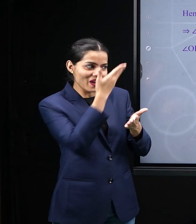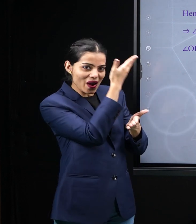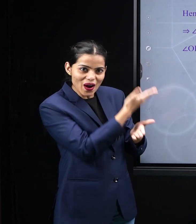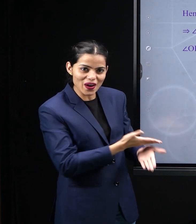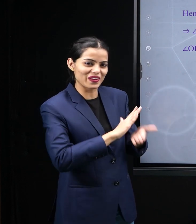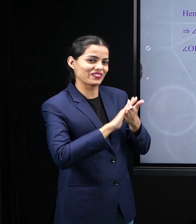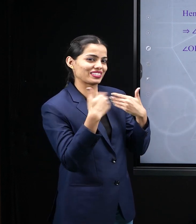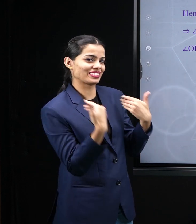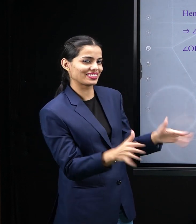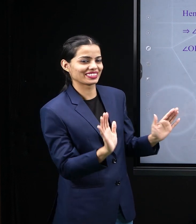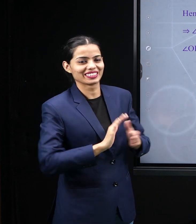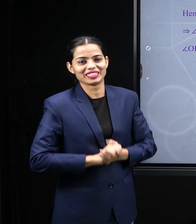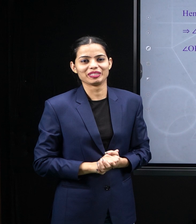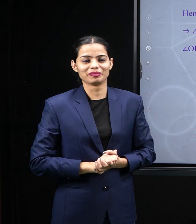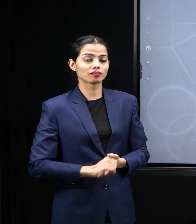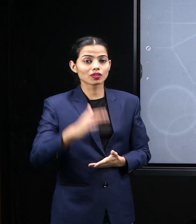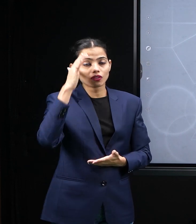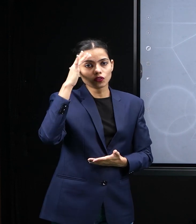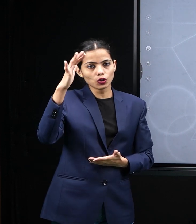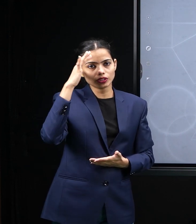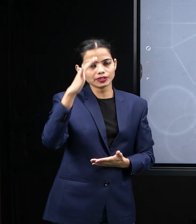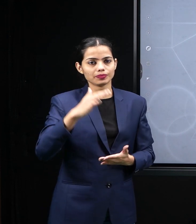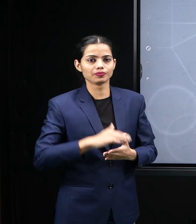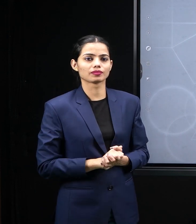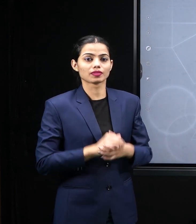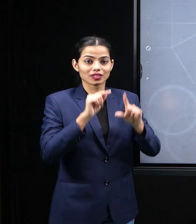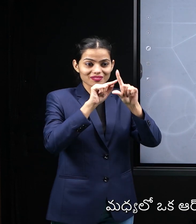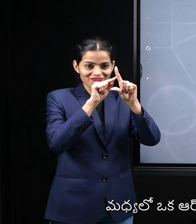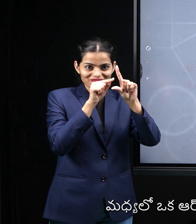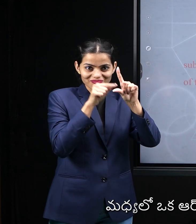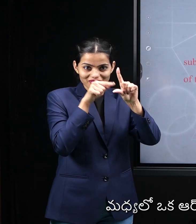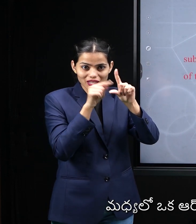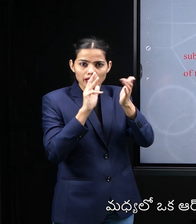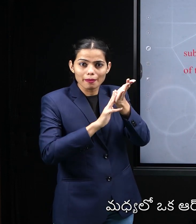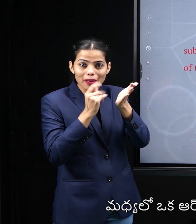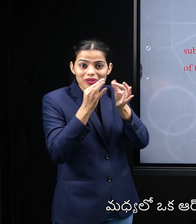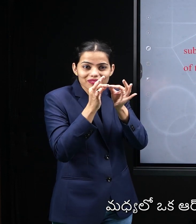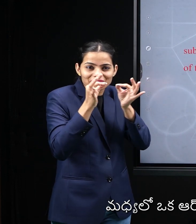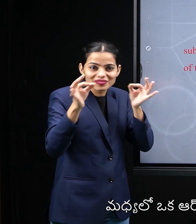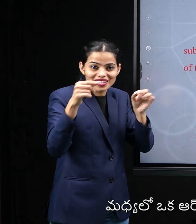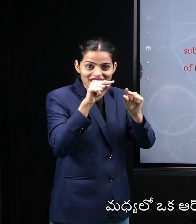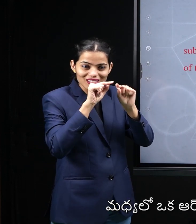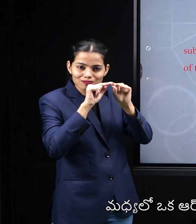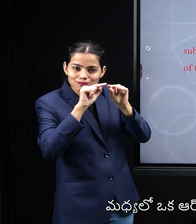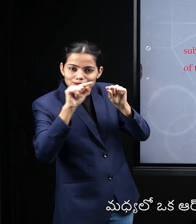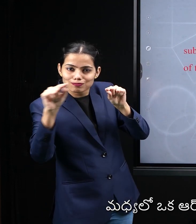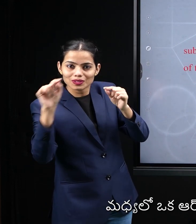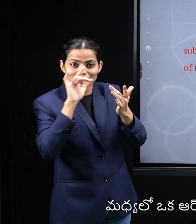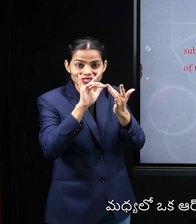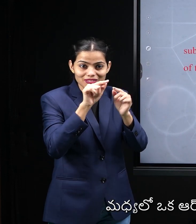కాబట్టి సిద్ధాంతం నిరూపించబడింది. మధ్యలో ఒక ఆర్క్ ద్వారా ఉపసంహరించబడిన